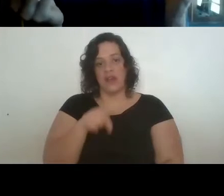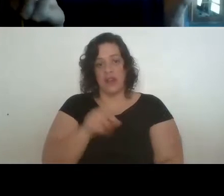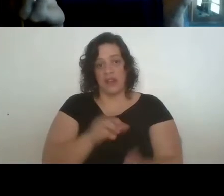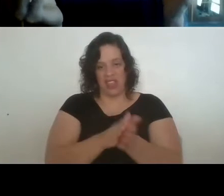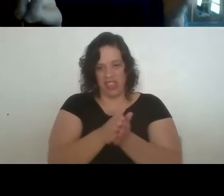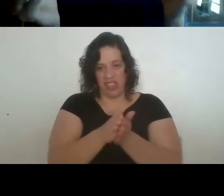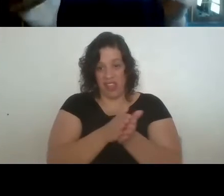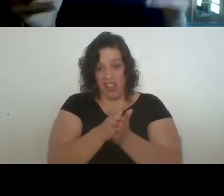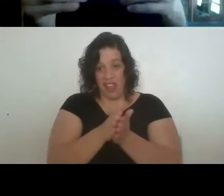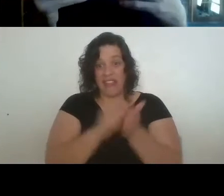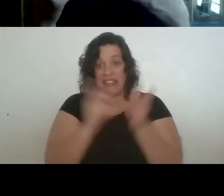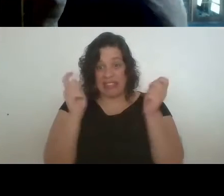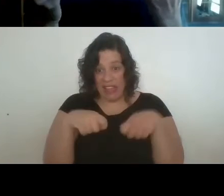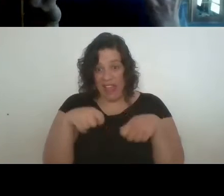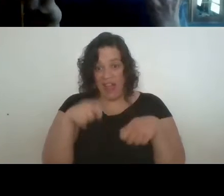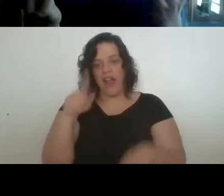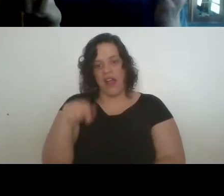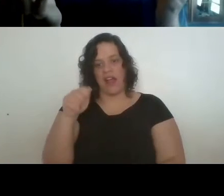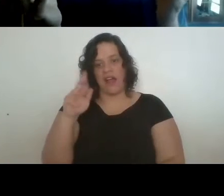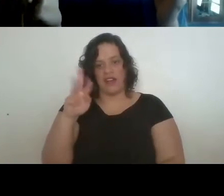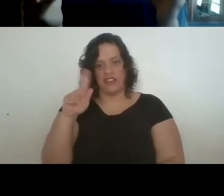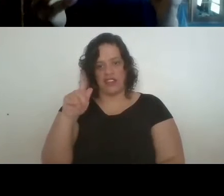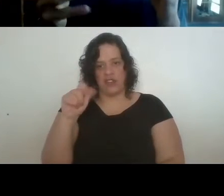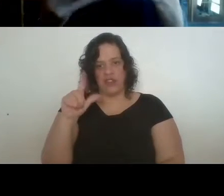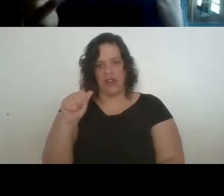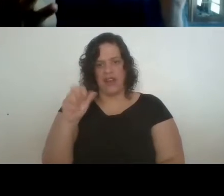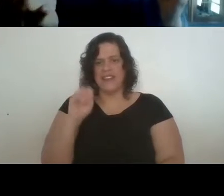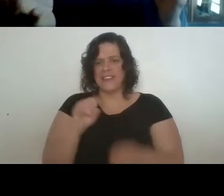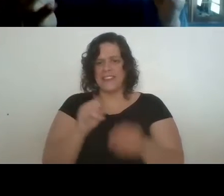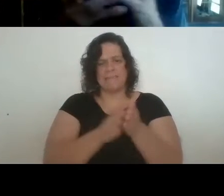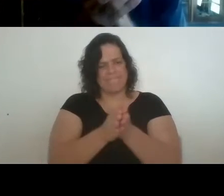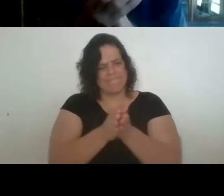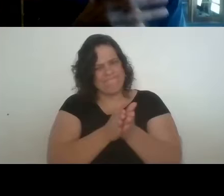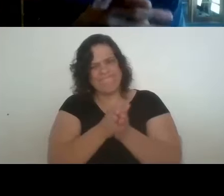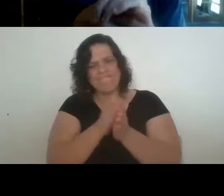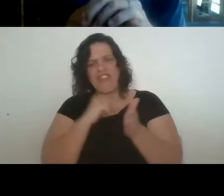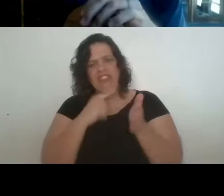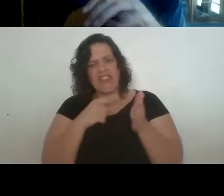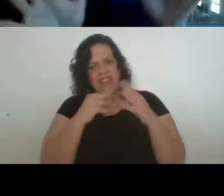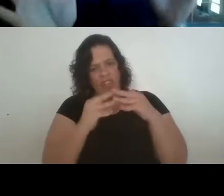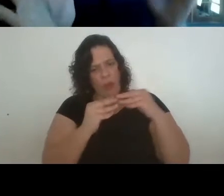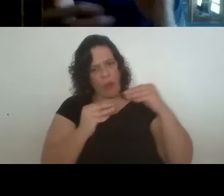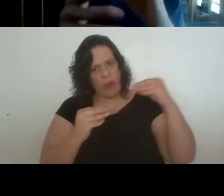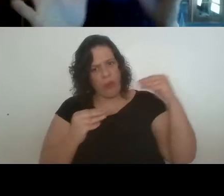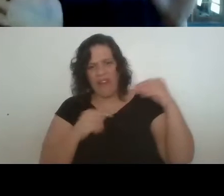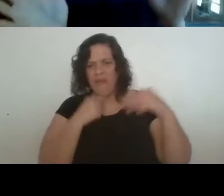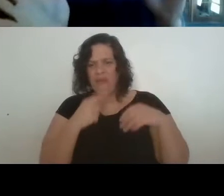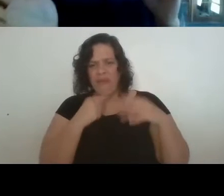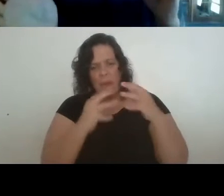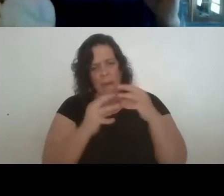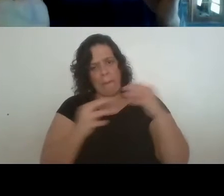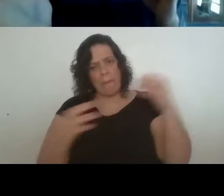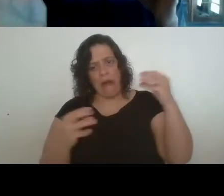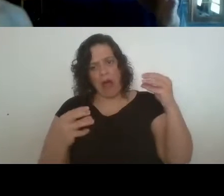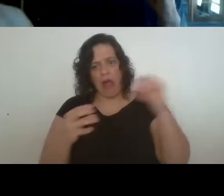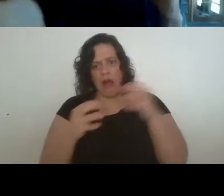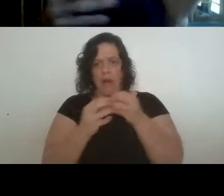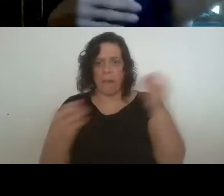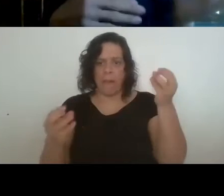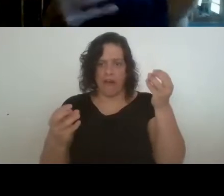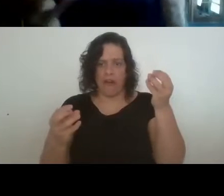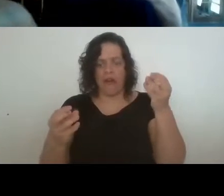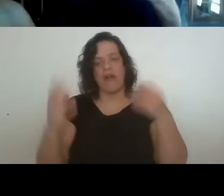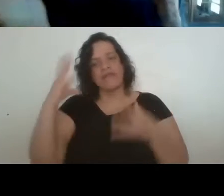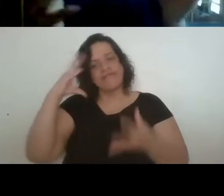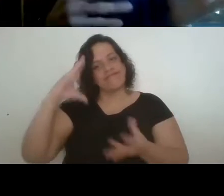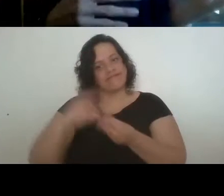ele quebrar ou se ele não formar minhoca nenhuma, se ele desagregar, aí você sabe que você está com solo